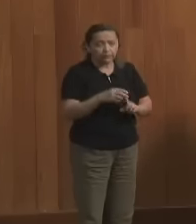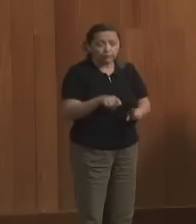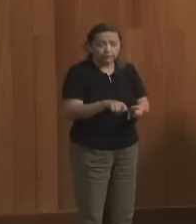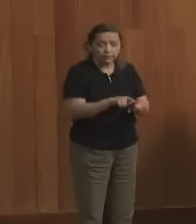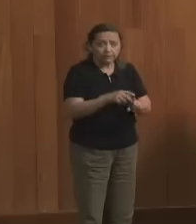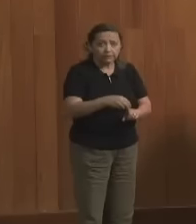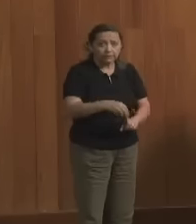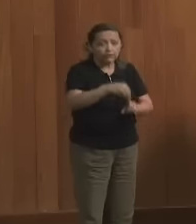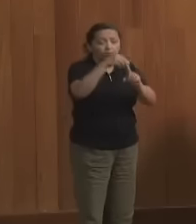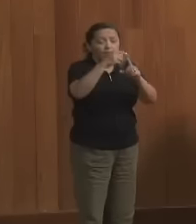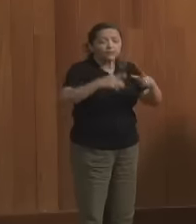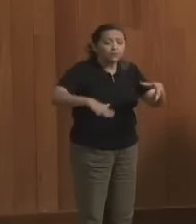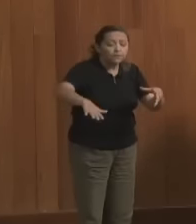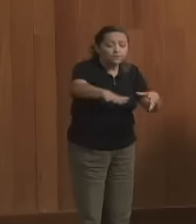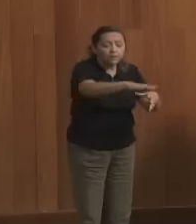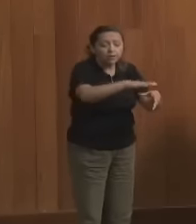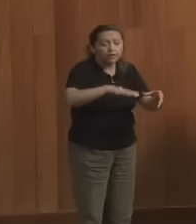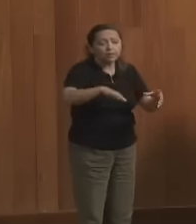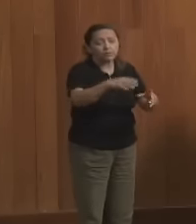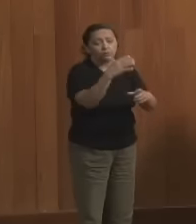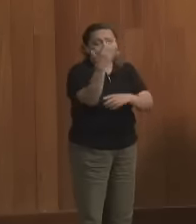Prioridades para o meio ambiente.